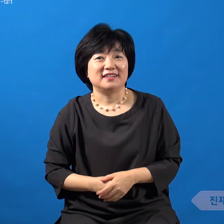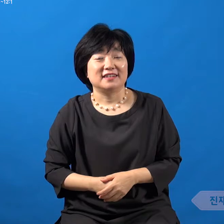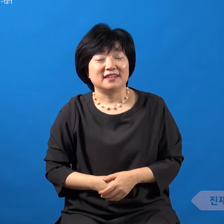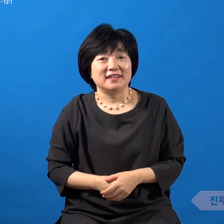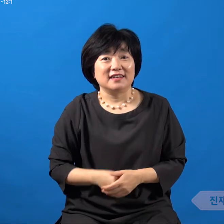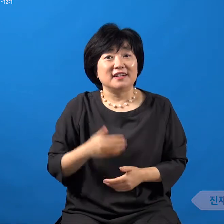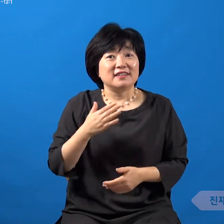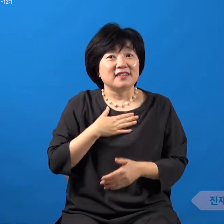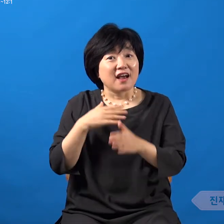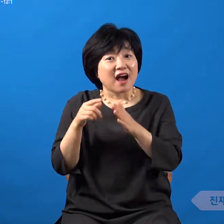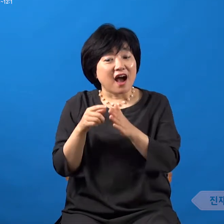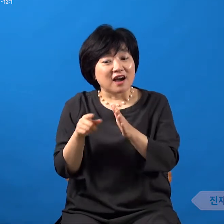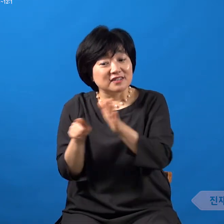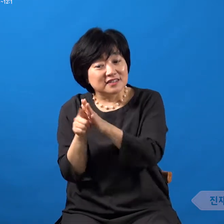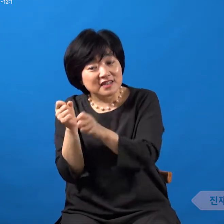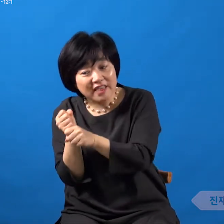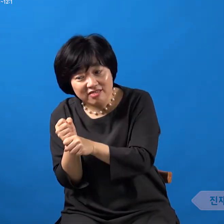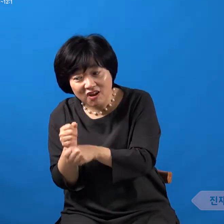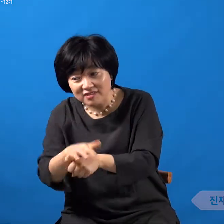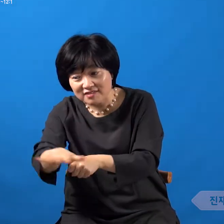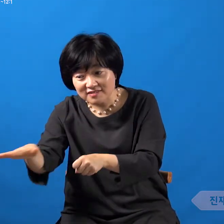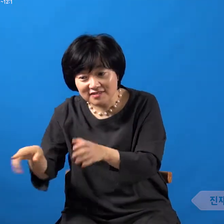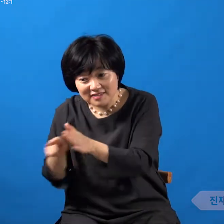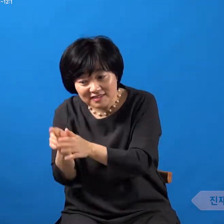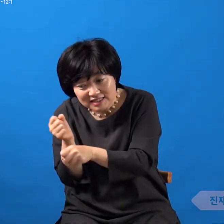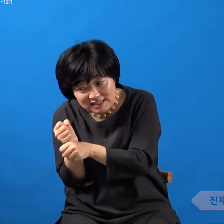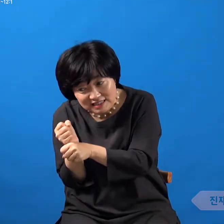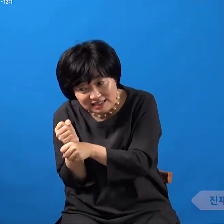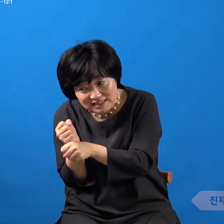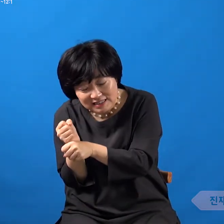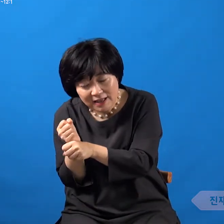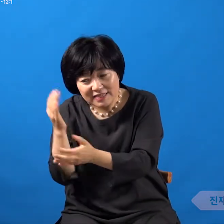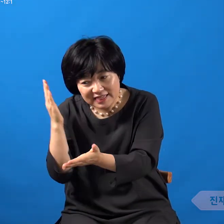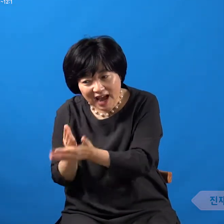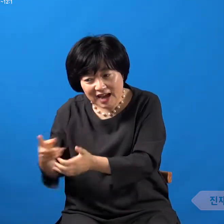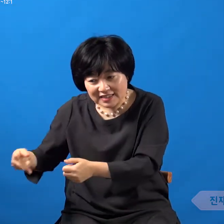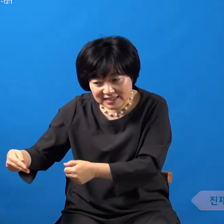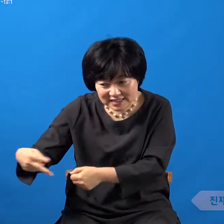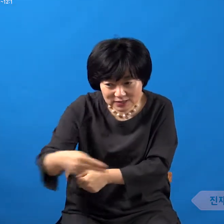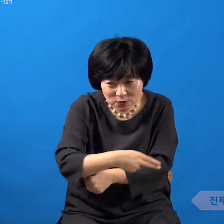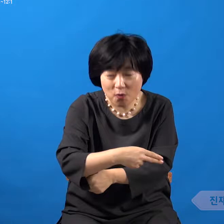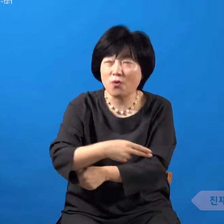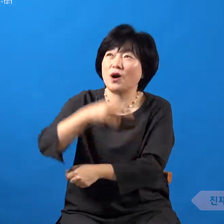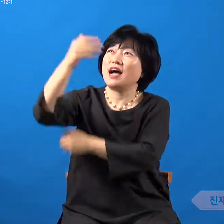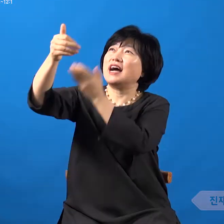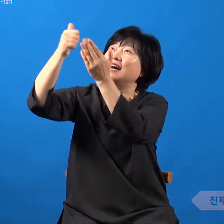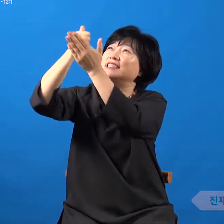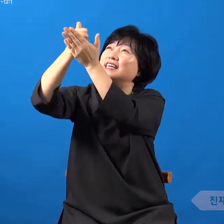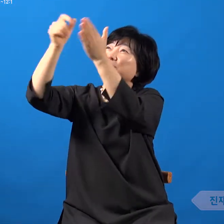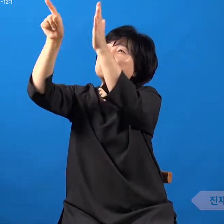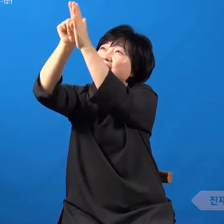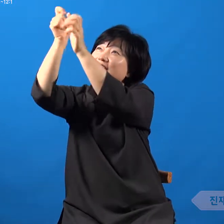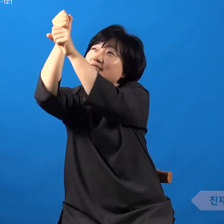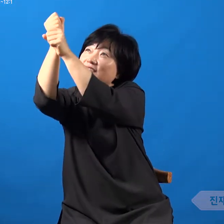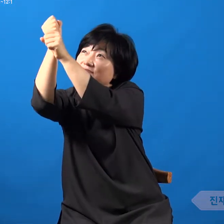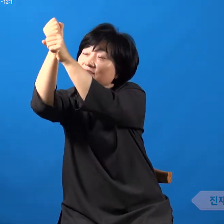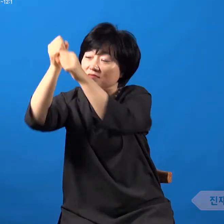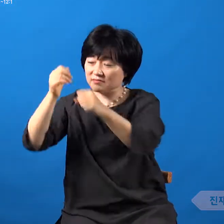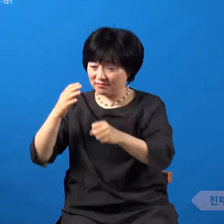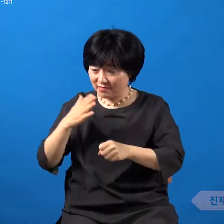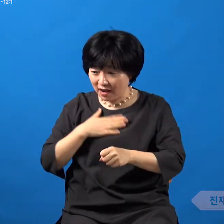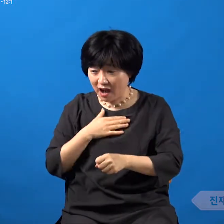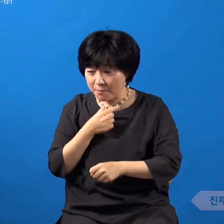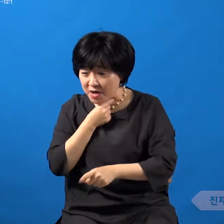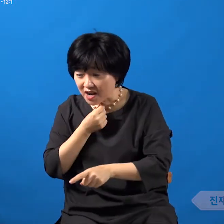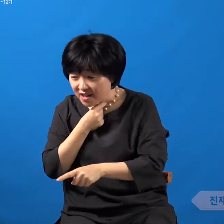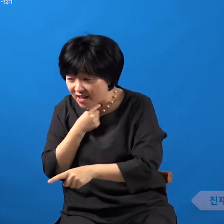봅니다. 그래서 내가 의지했던 것을 하나님을 의지하기 시작합니다. 내가 바라보고 있던 것들을 하나님을